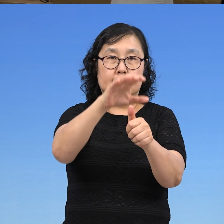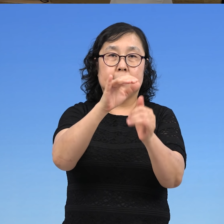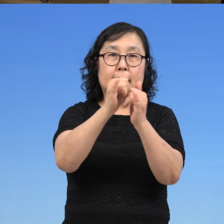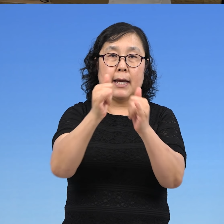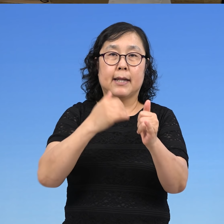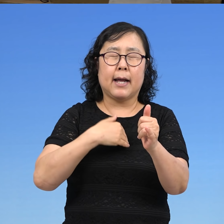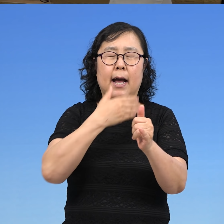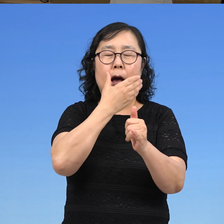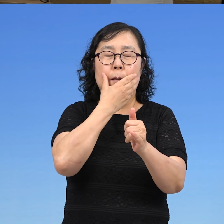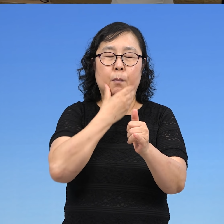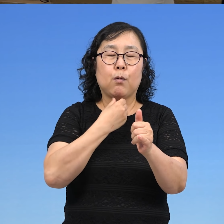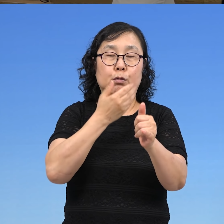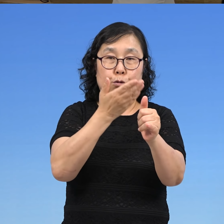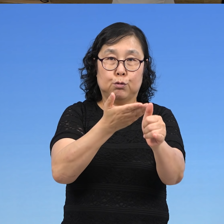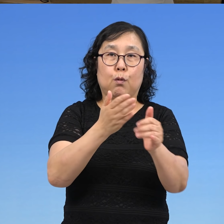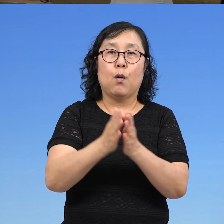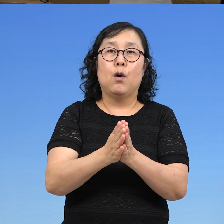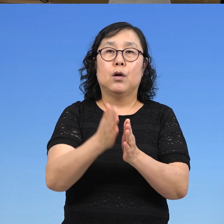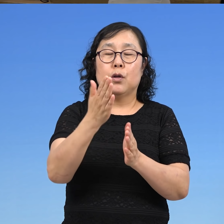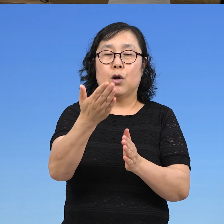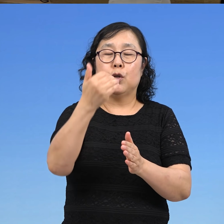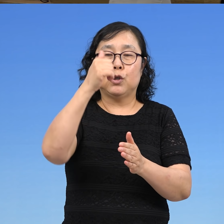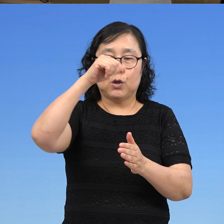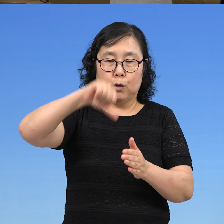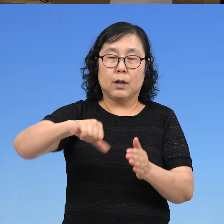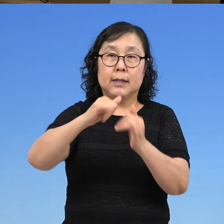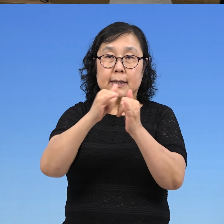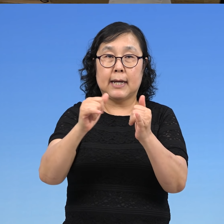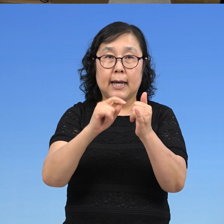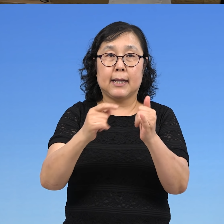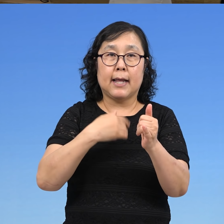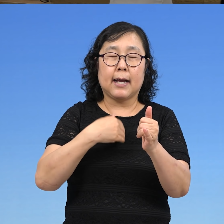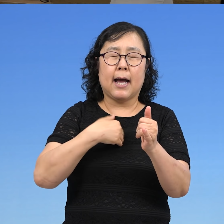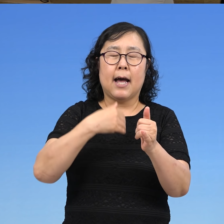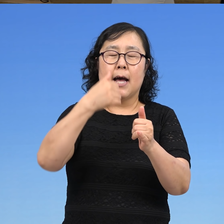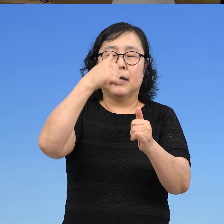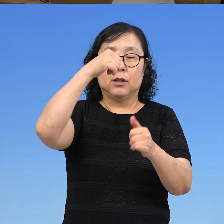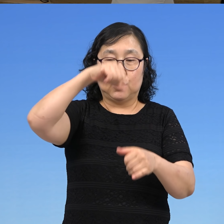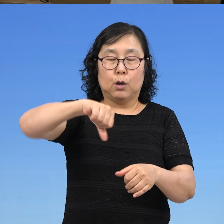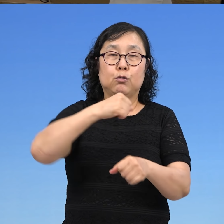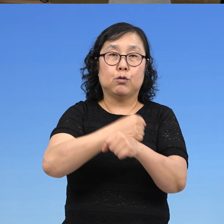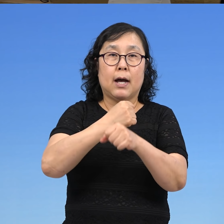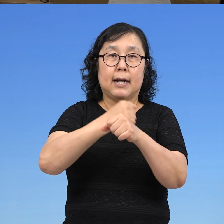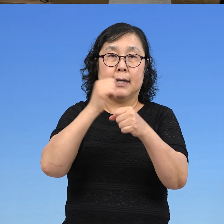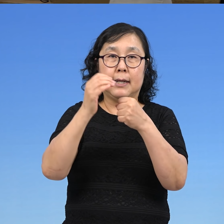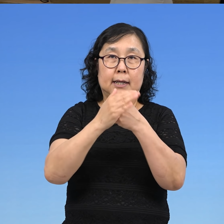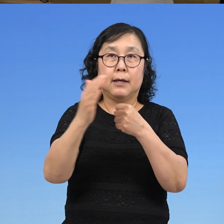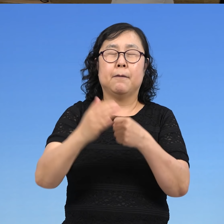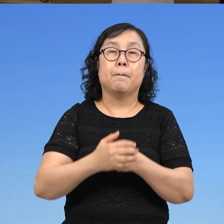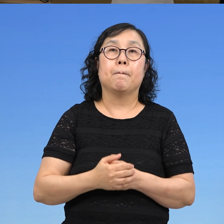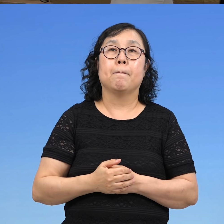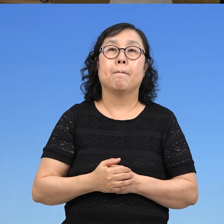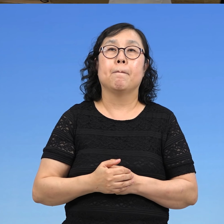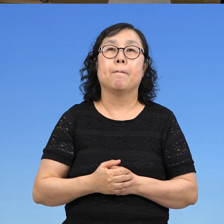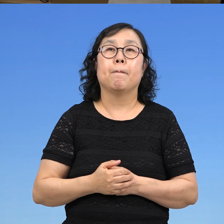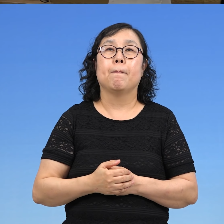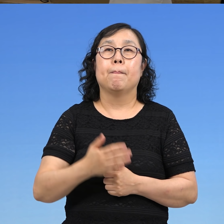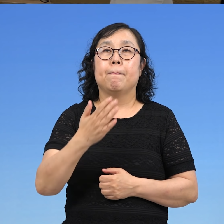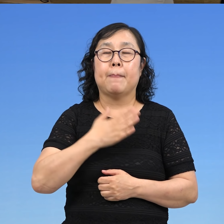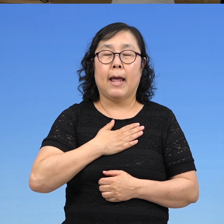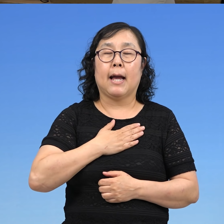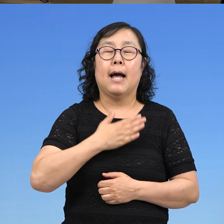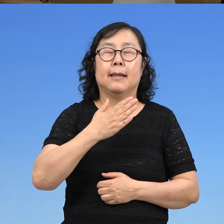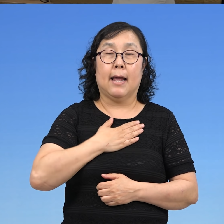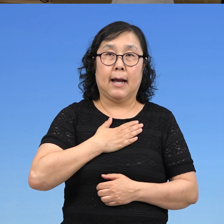축복하는 자에게는 내가 복을 내리고 너를 저주하는 자에게는 내가 저주 할인이 벼루의 5분여